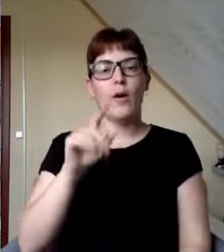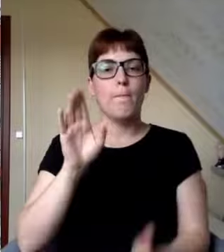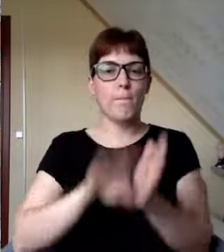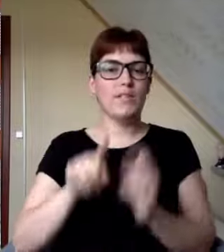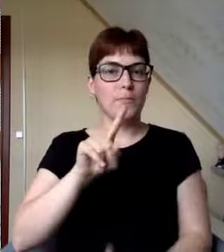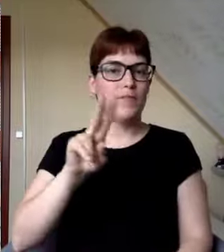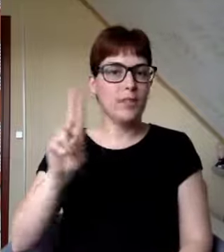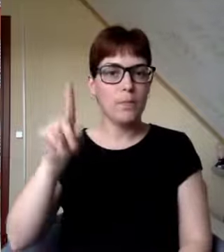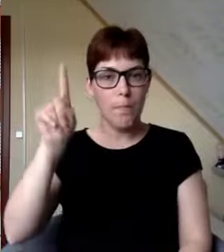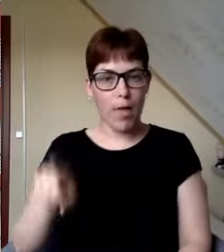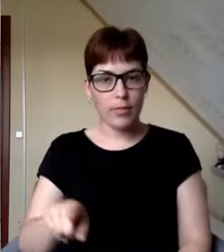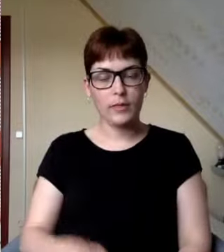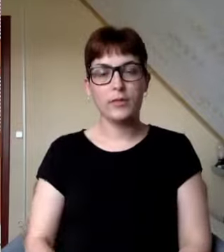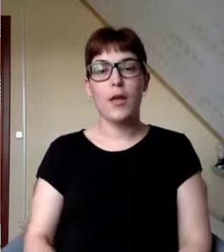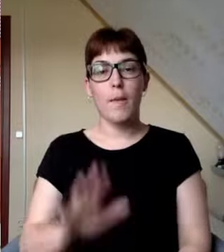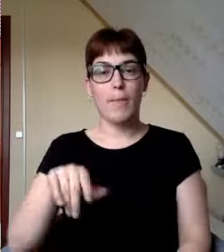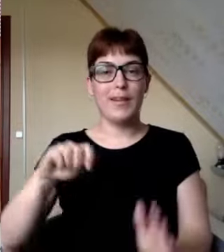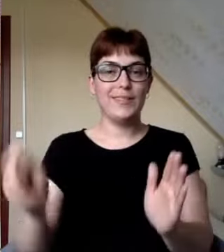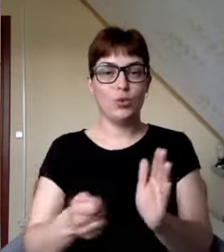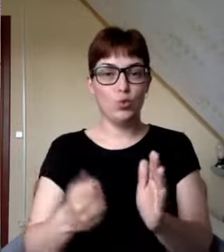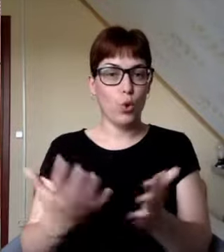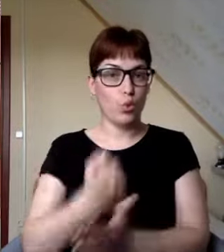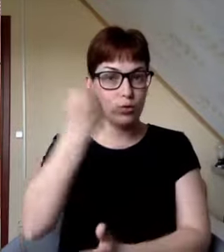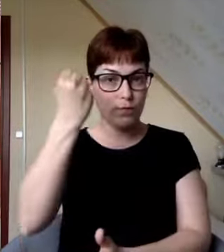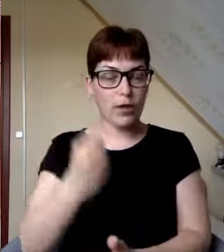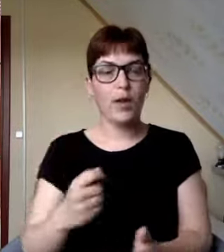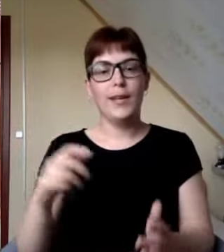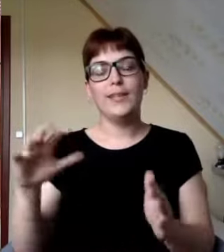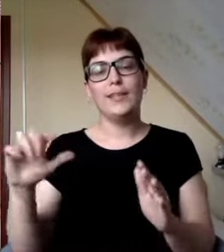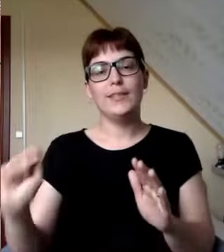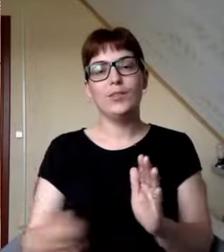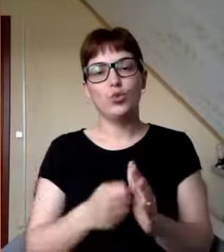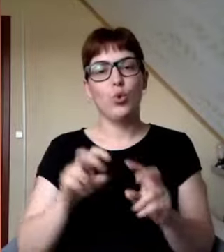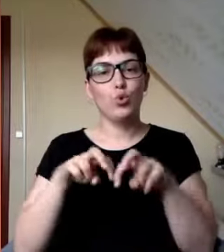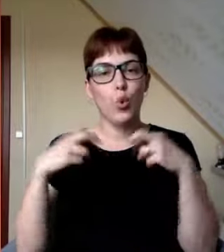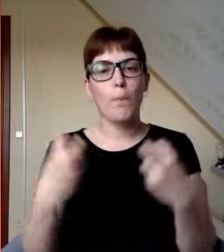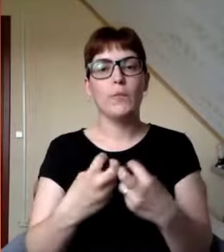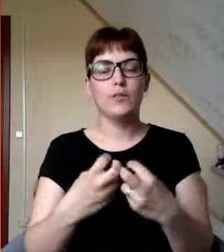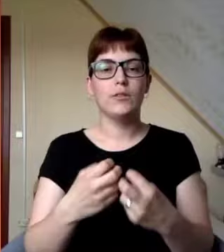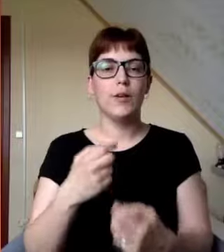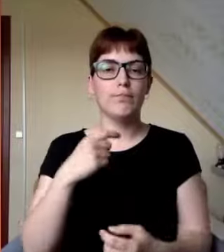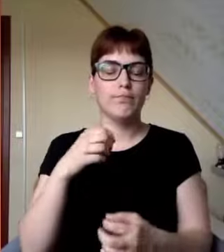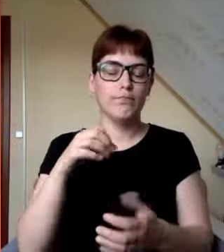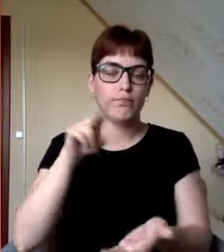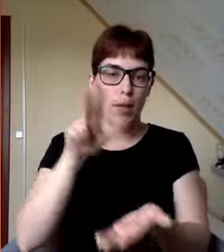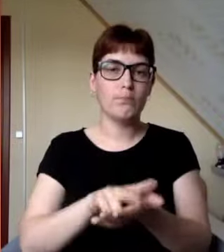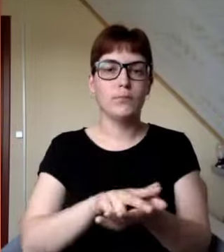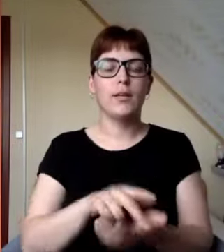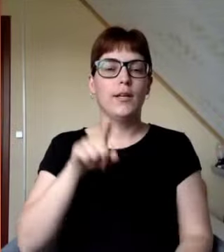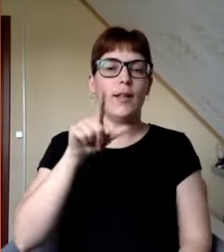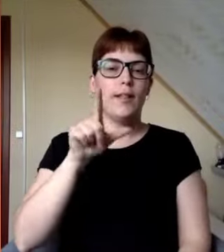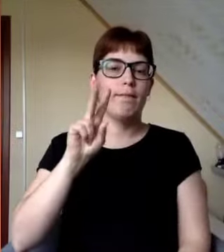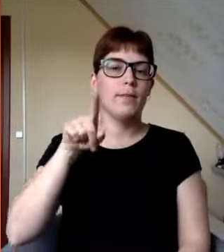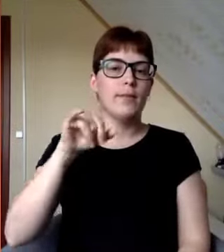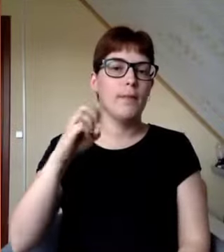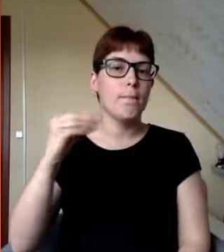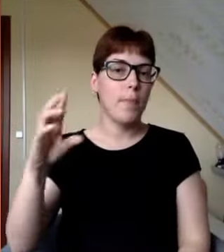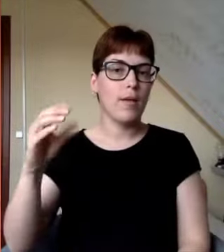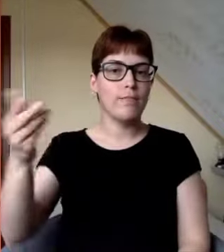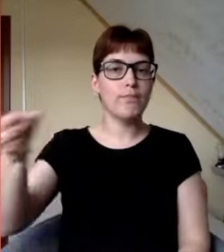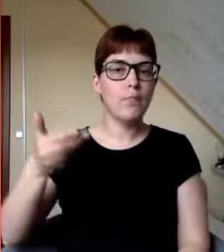mēnesī. Par izsolas uzvarētāji izsolas komisija atzina C.A.L.V. Timber ar augstāko piedāvāto